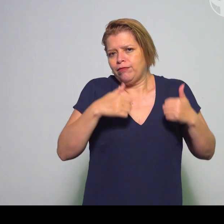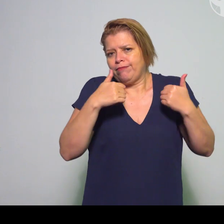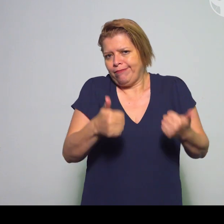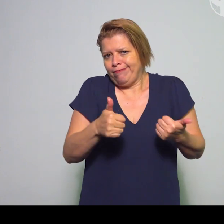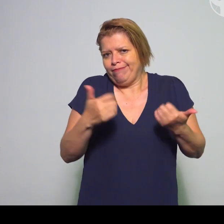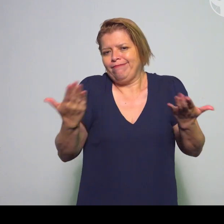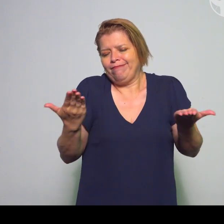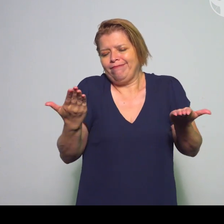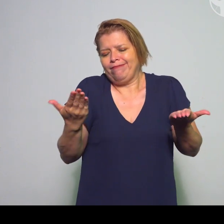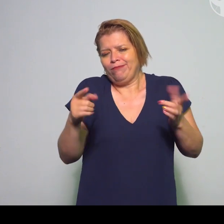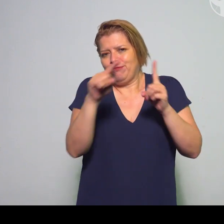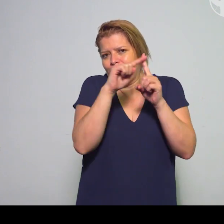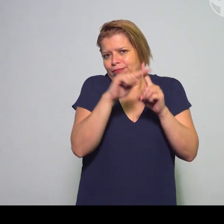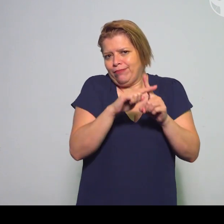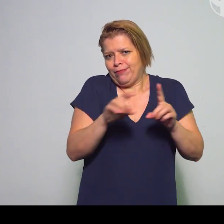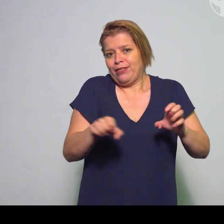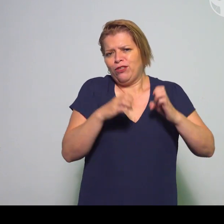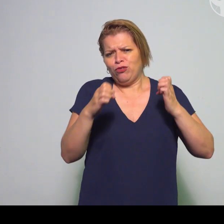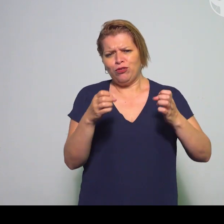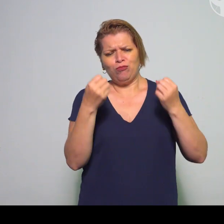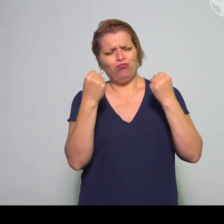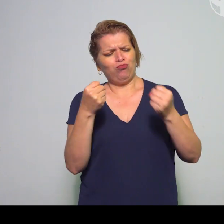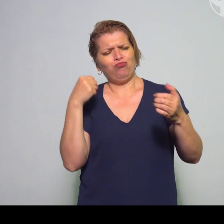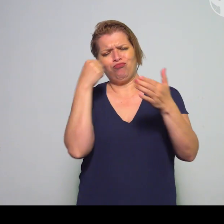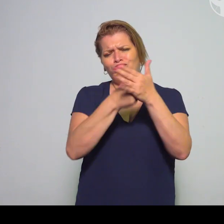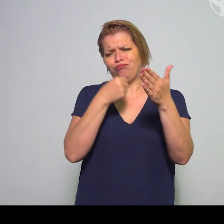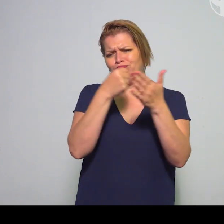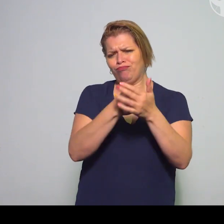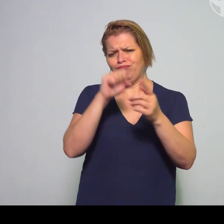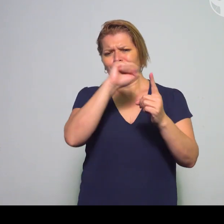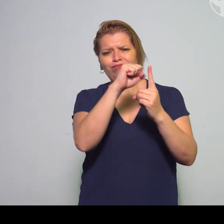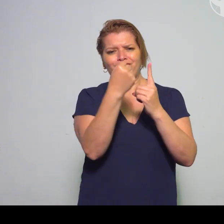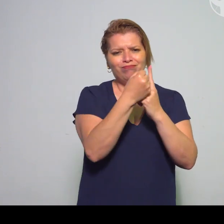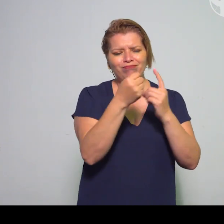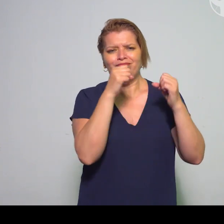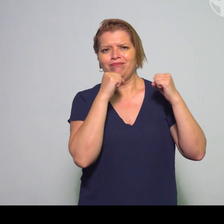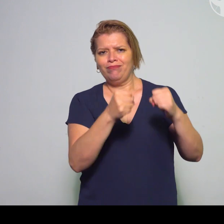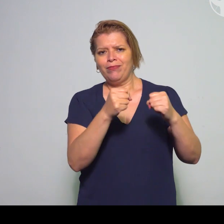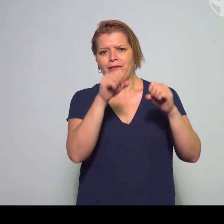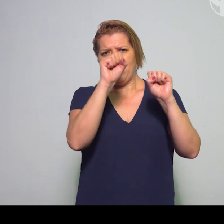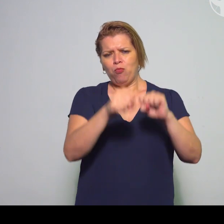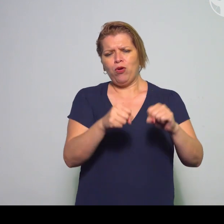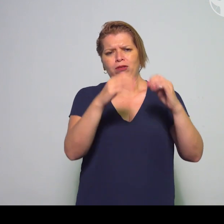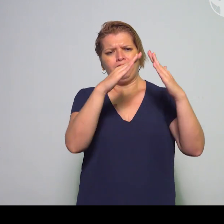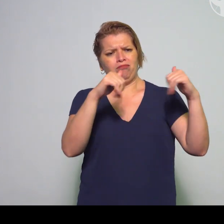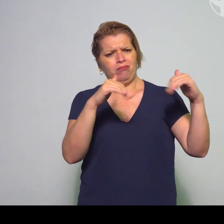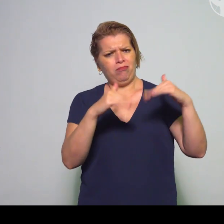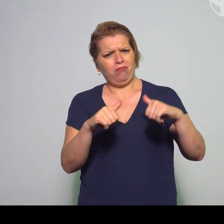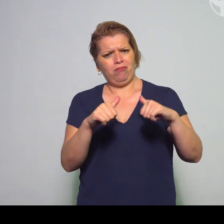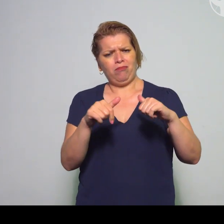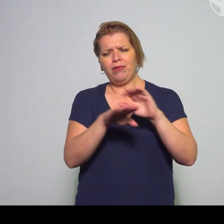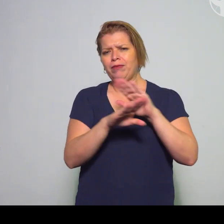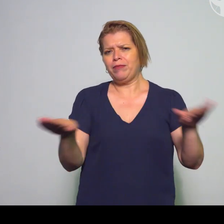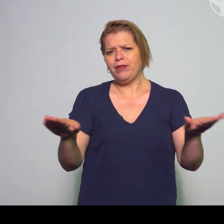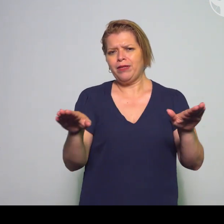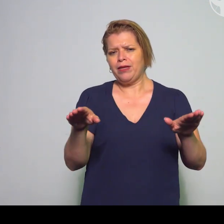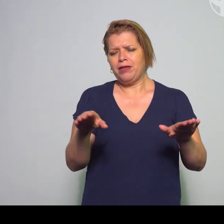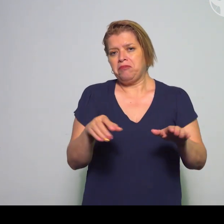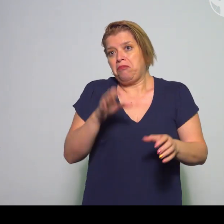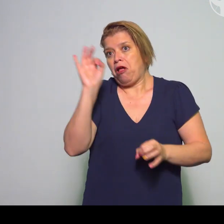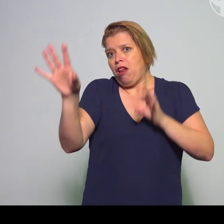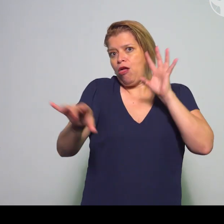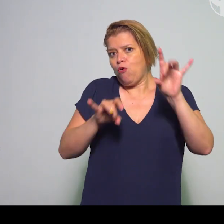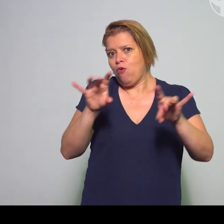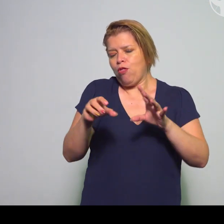familia que no está funcionando. Y esas situaciones que muchas veces pueden fracturar, pueden romper o pueden terminar